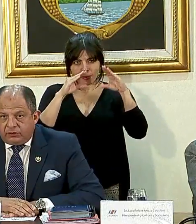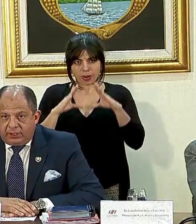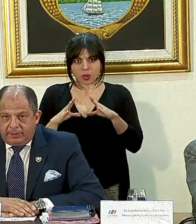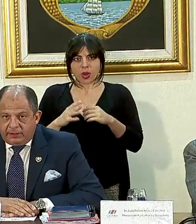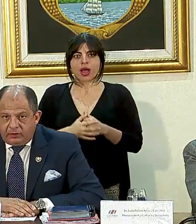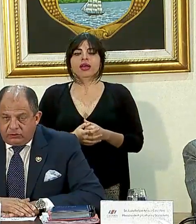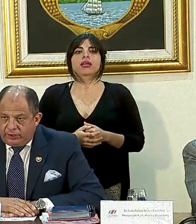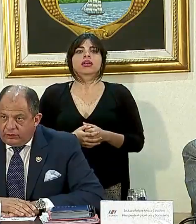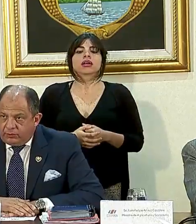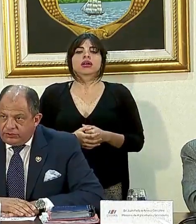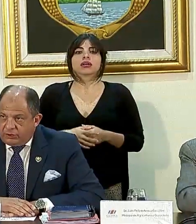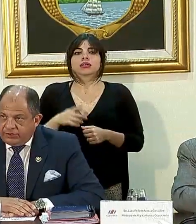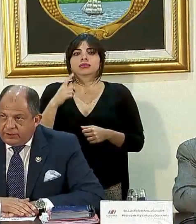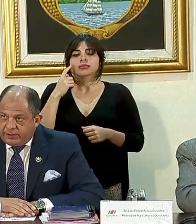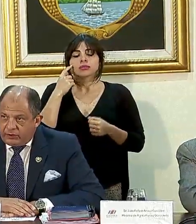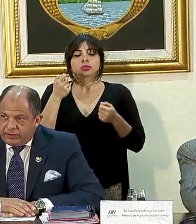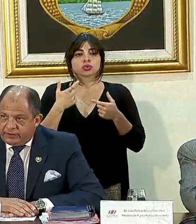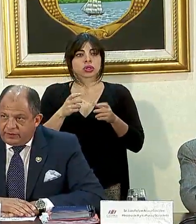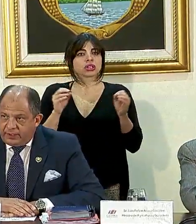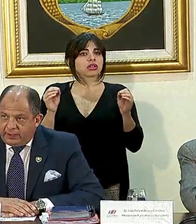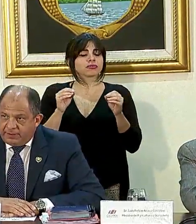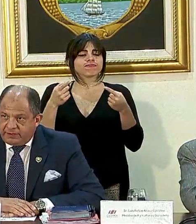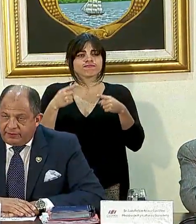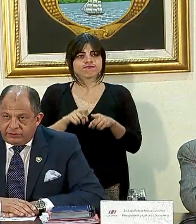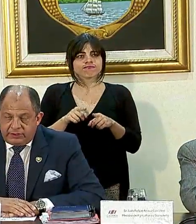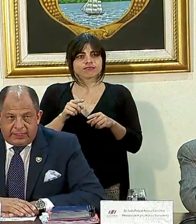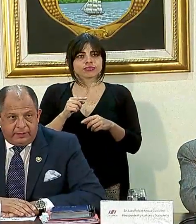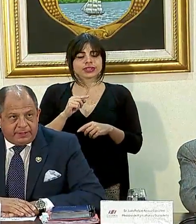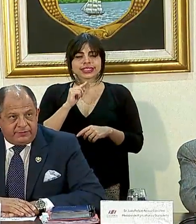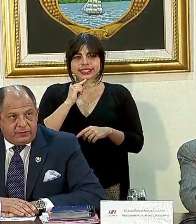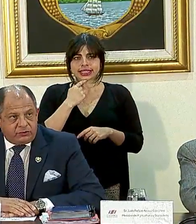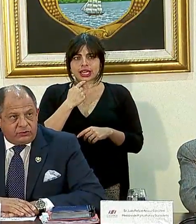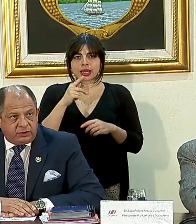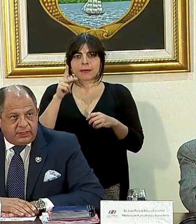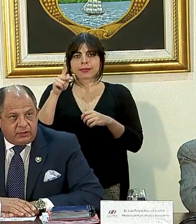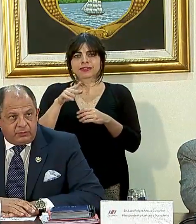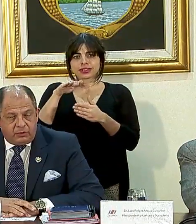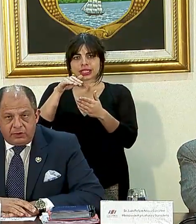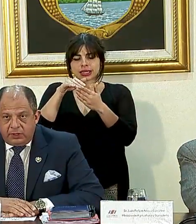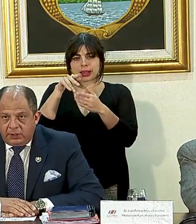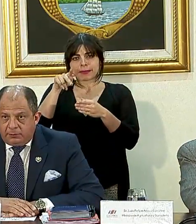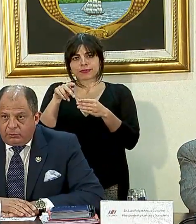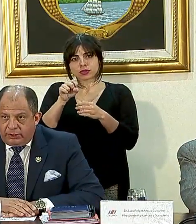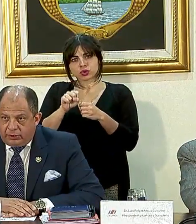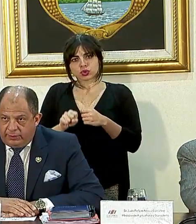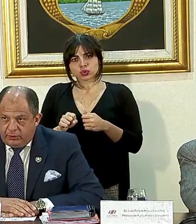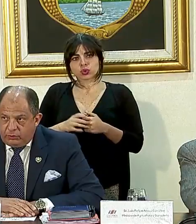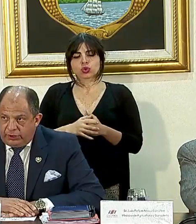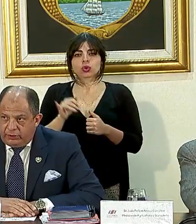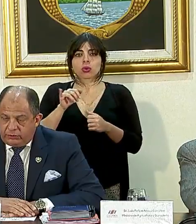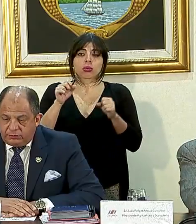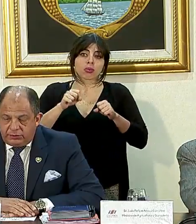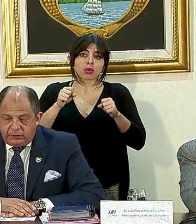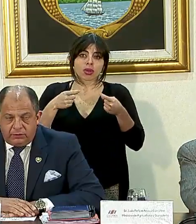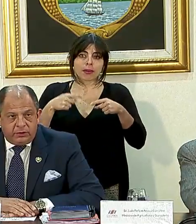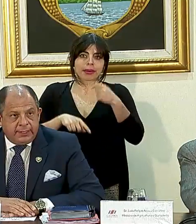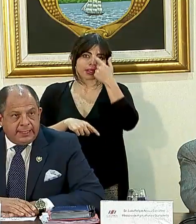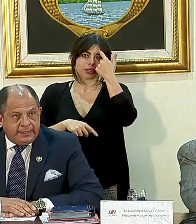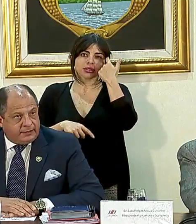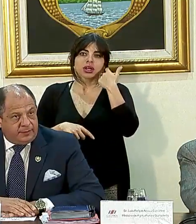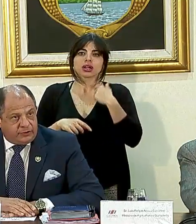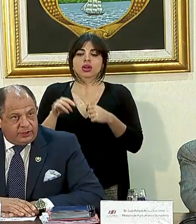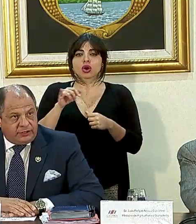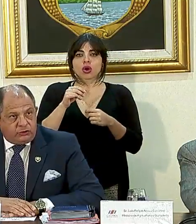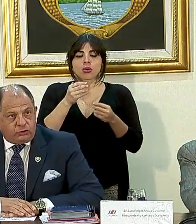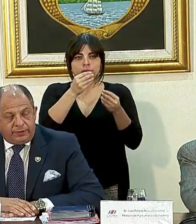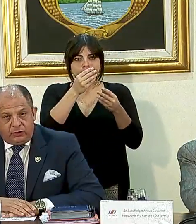que afortunadamente no tuvieron consecuencias mayores en el Pacífico Central y el Pacífico Sur, tal y como pudieron haber ocurrido, según